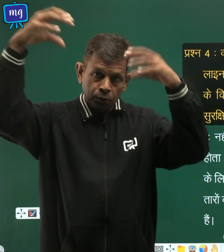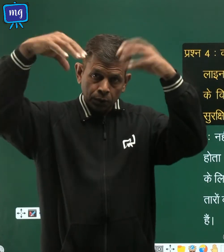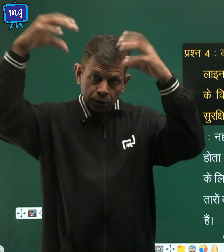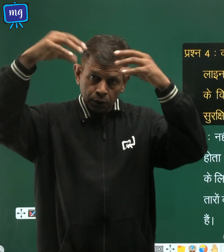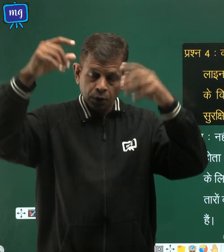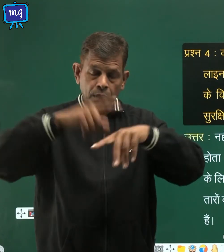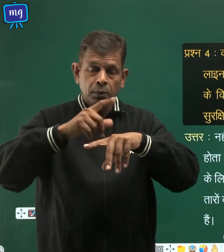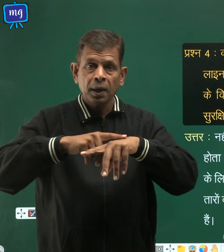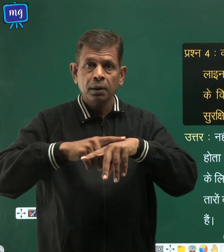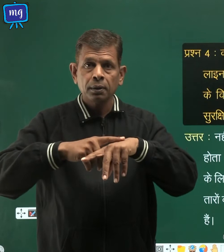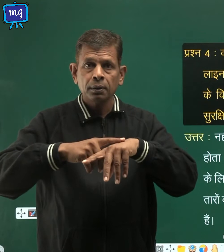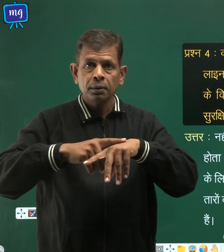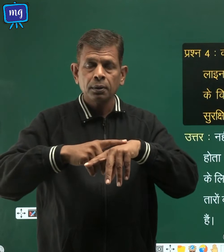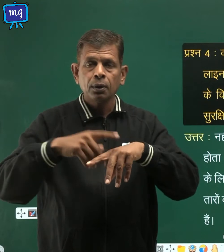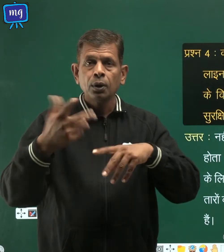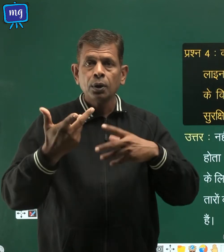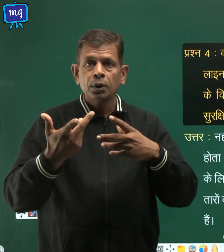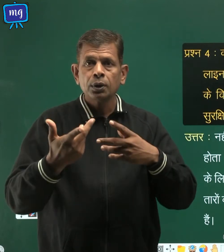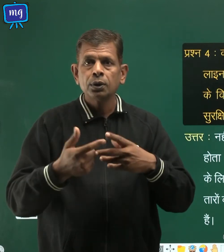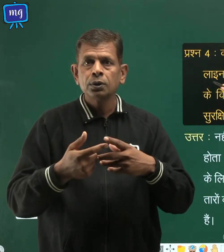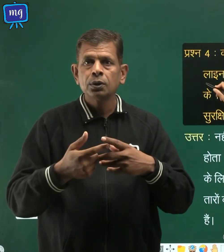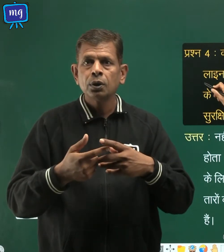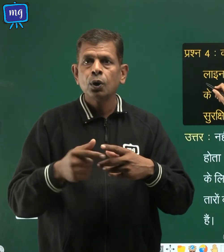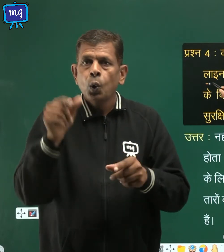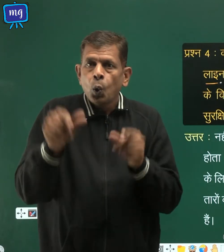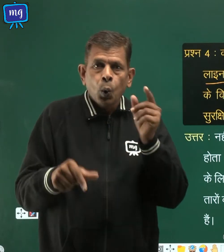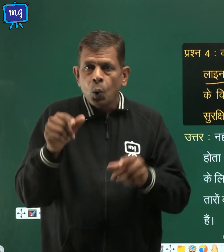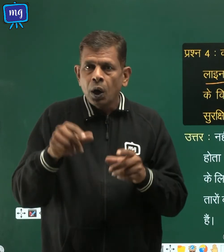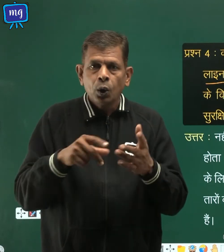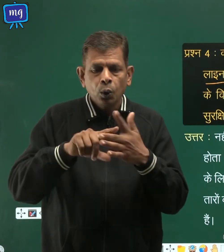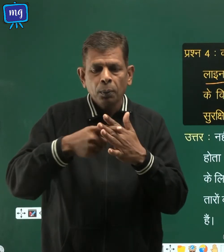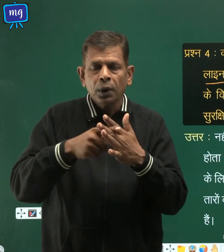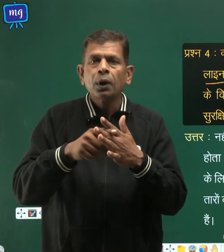समय किसी लाइनमैन के लिए